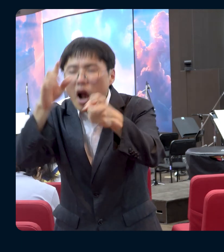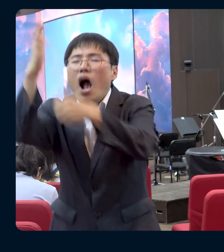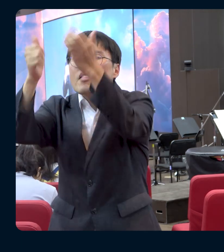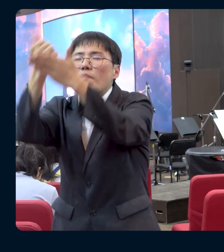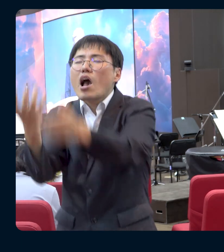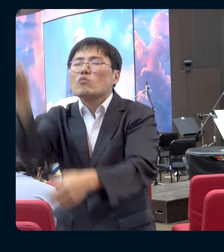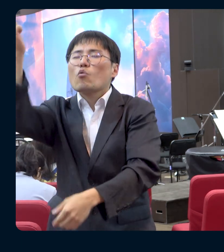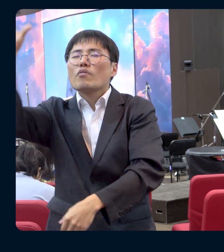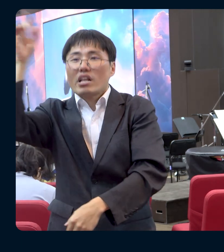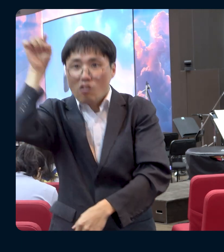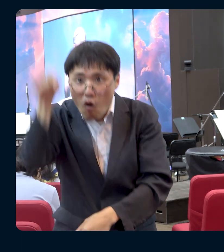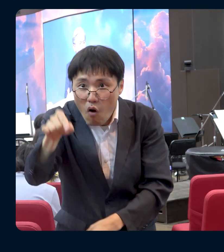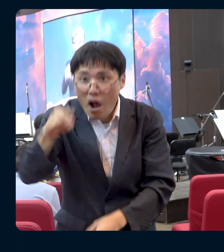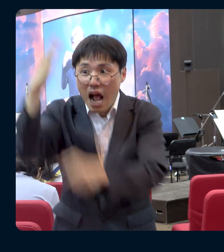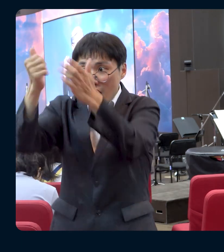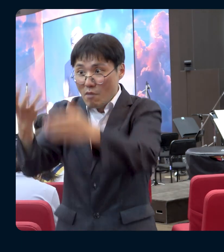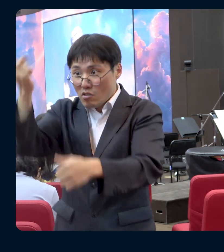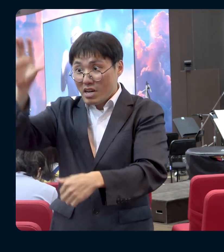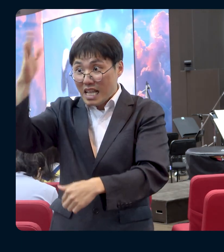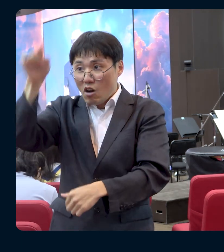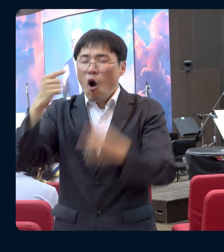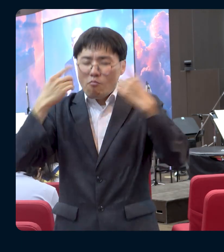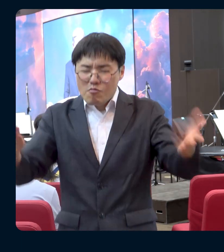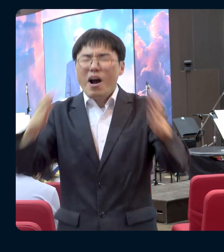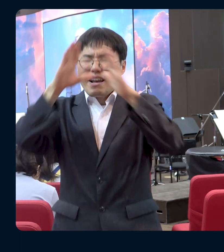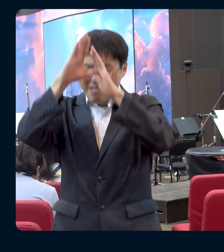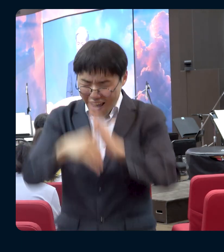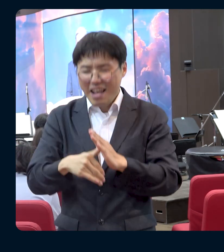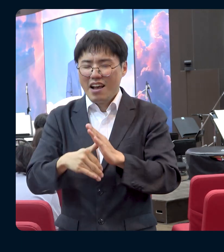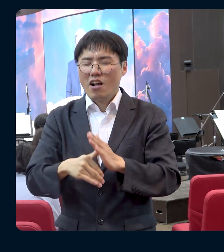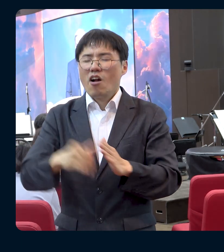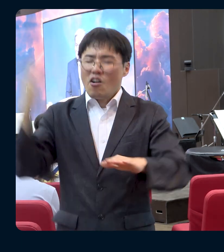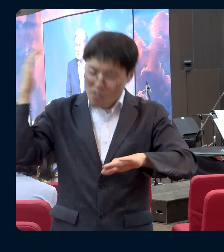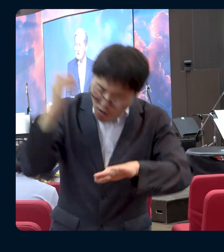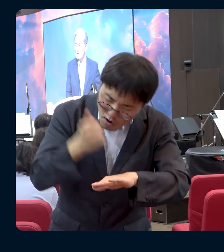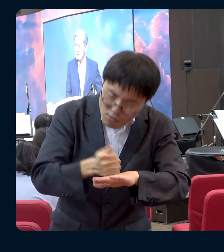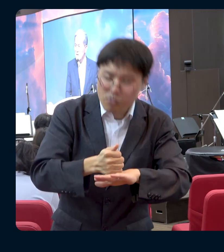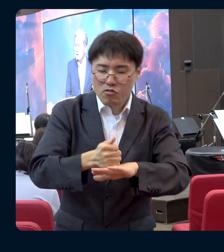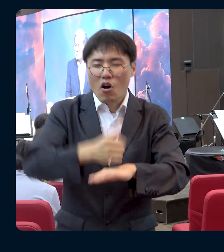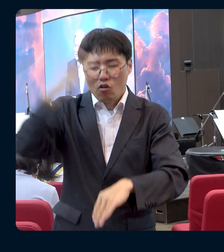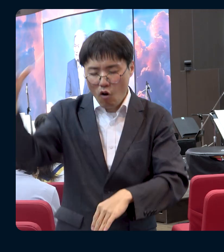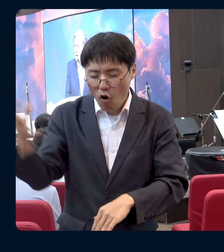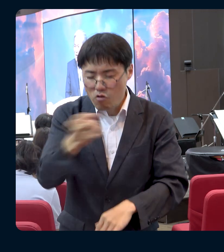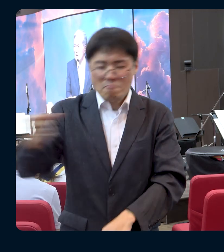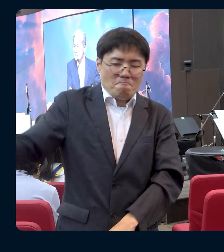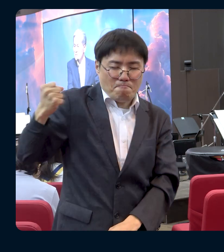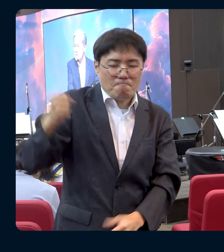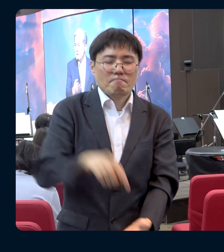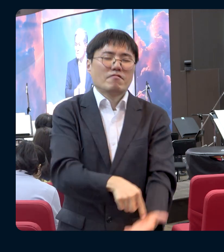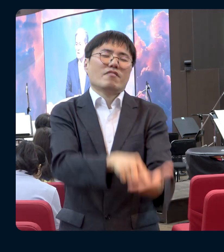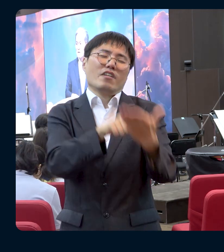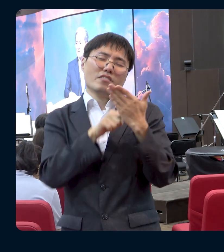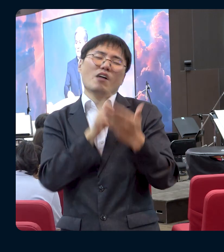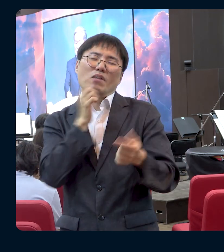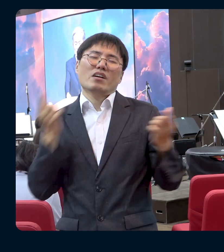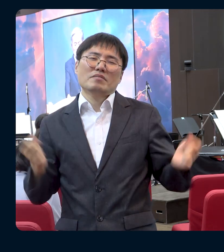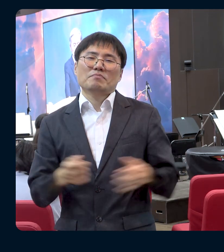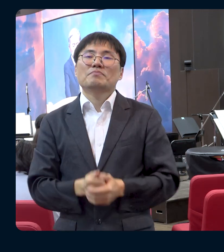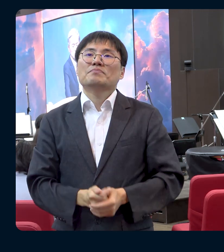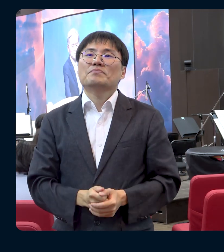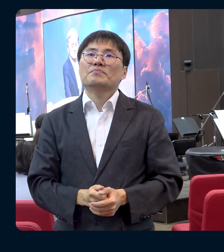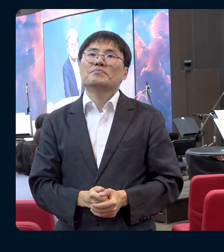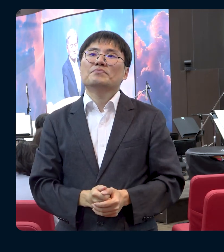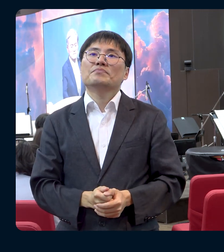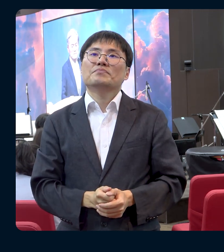길은 바로 그의 소유가 되는 것이고 그의 소유됨이 분명할 때 그때 거룩은 힘있게 나타나는 것이다. 그 말씀